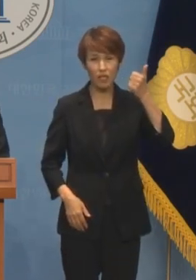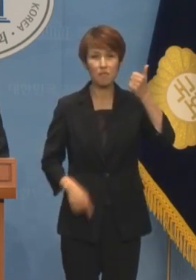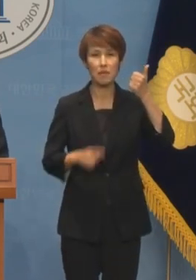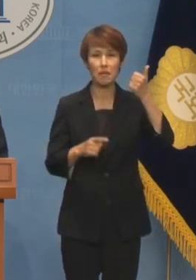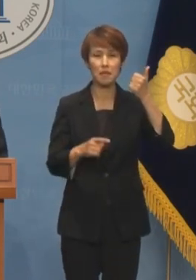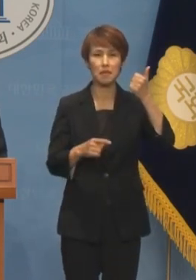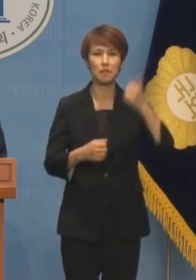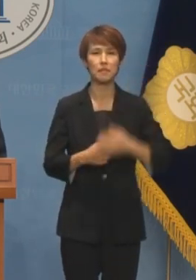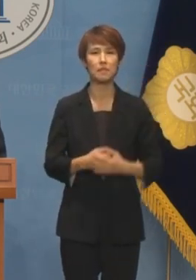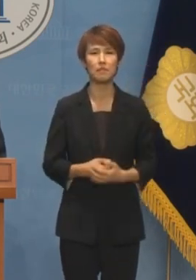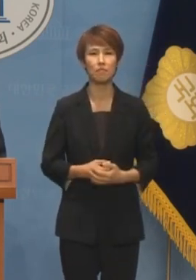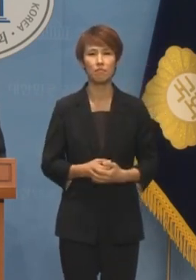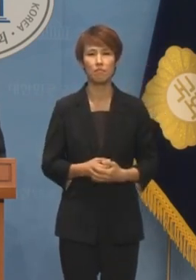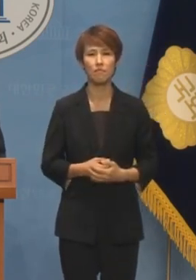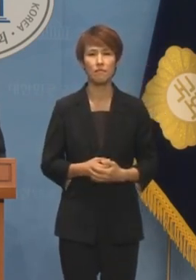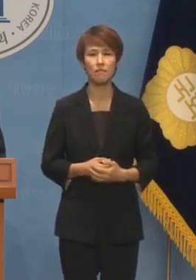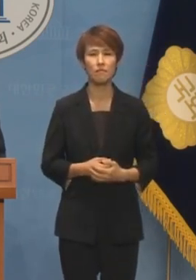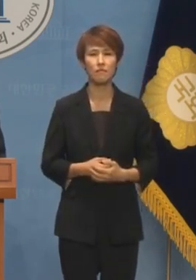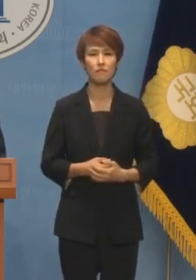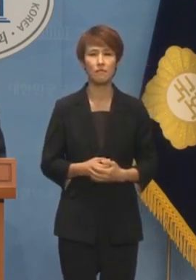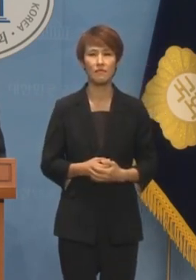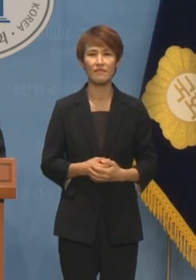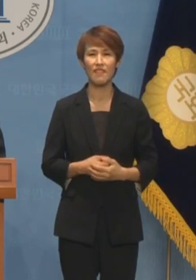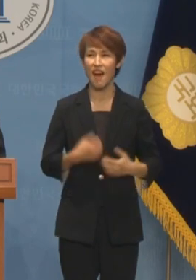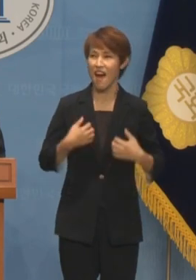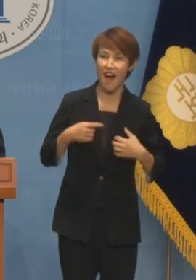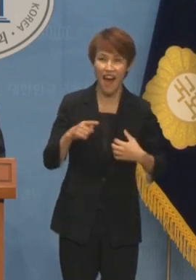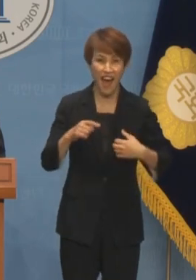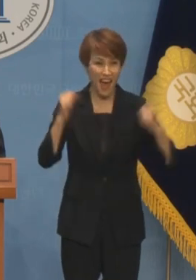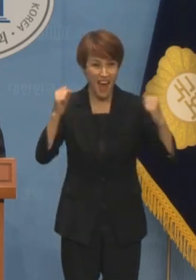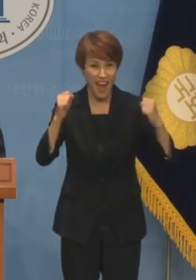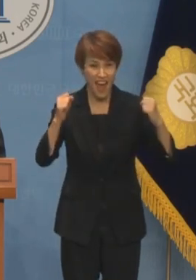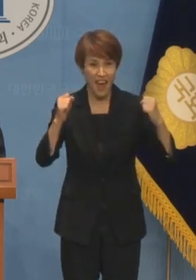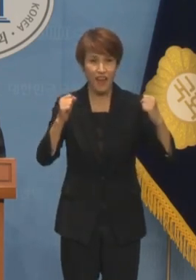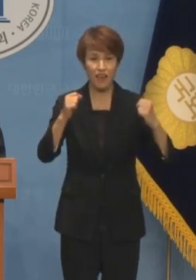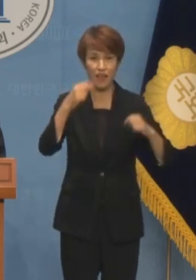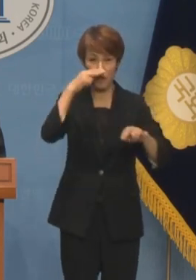바로 산유국 되나 이런 제목으로 논평하겠습니다.